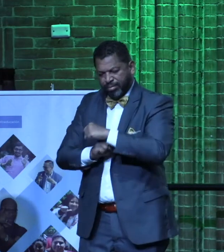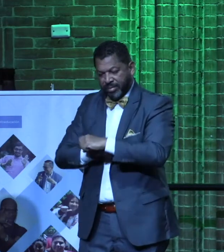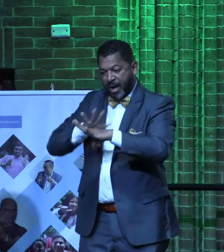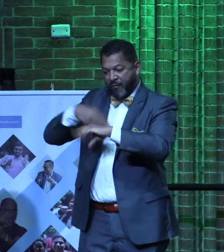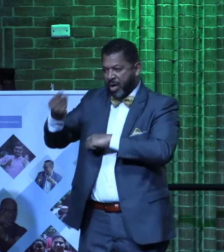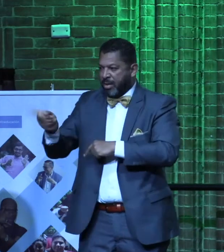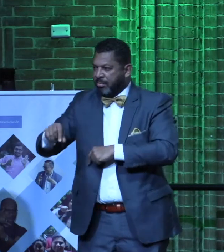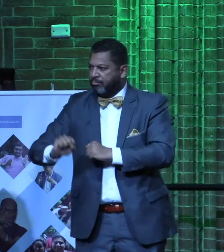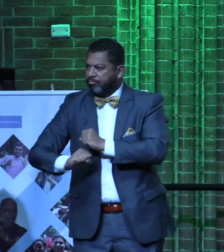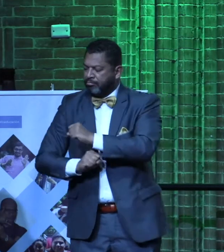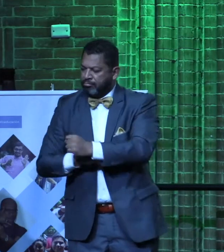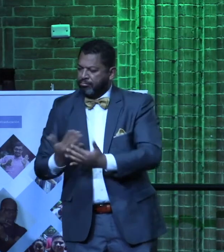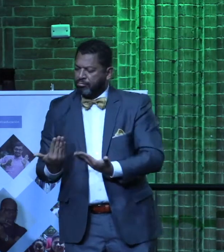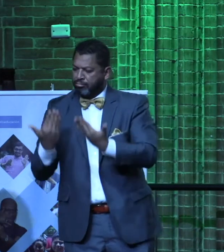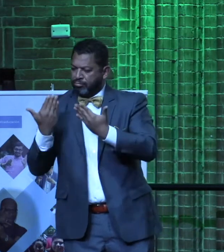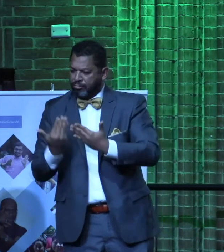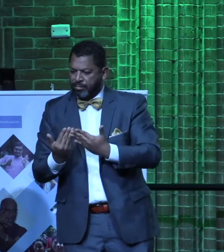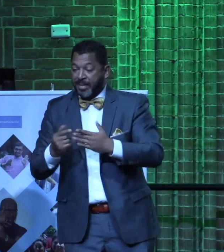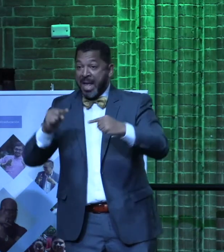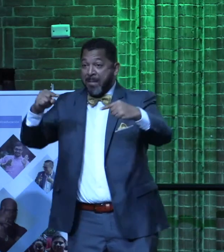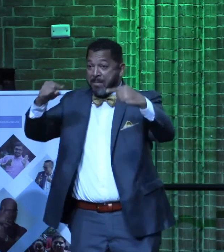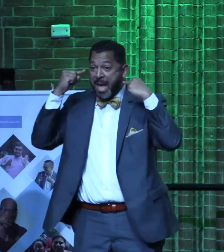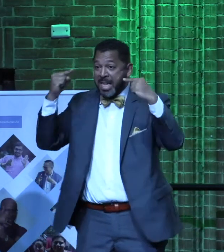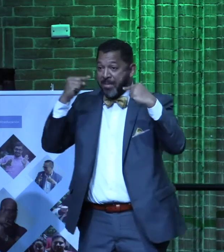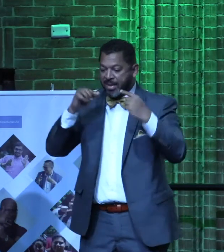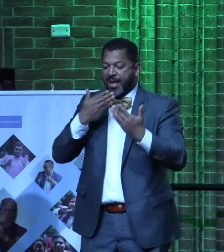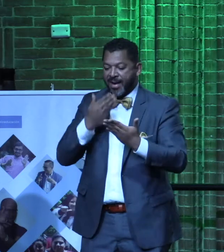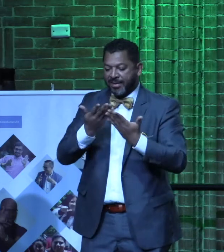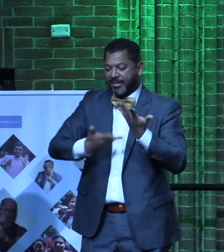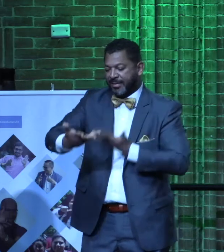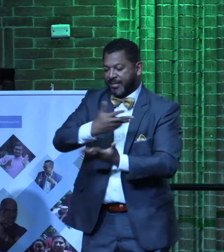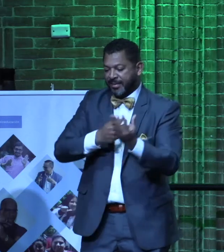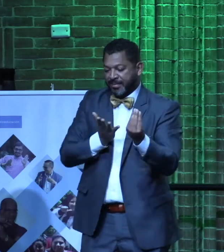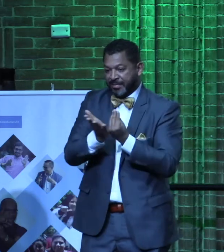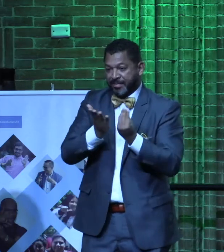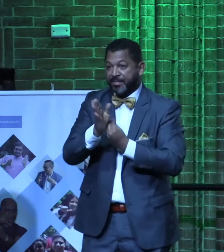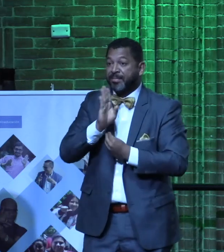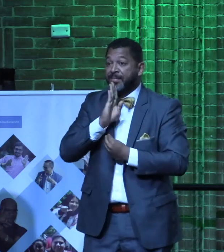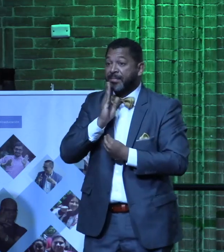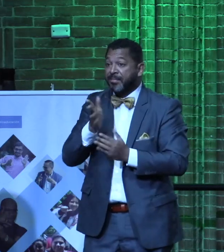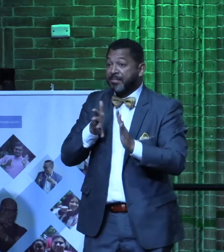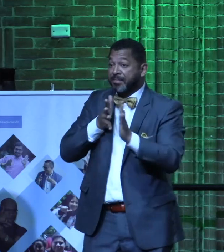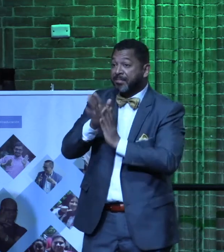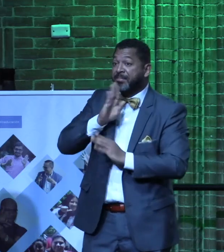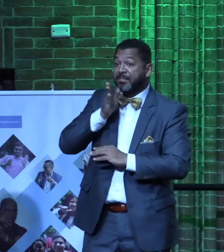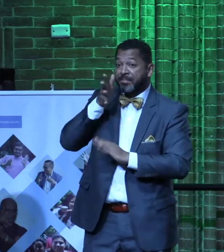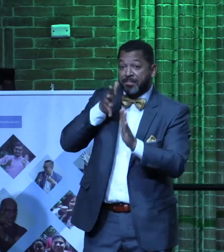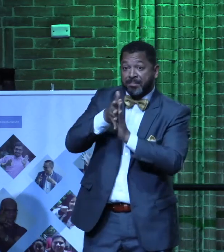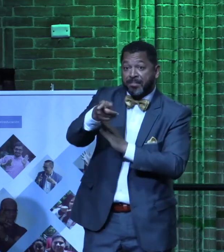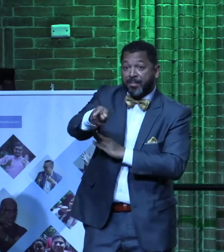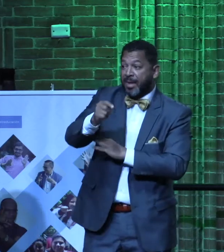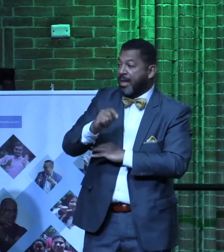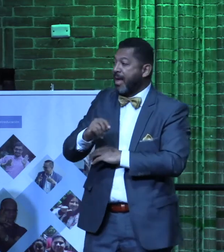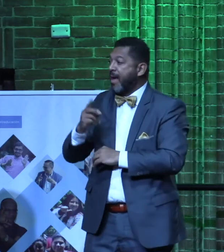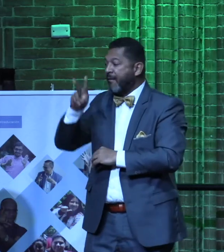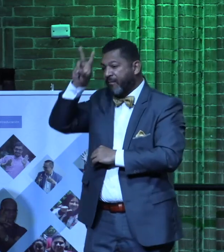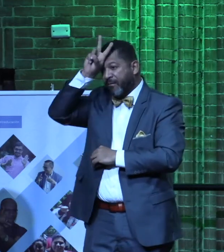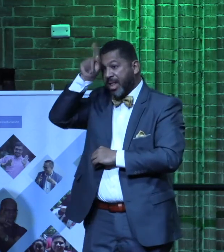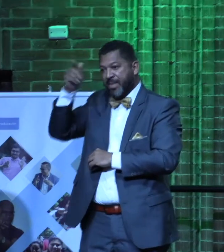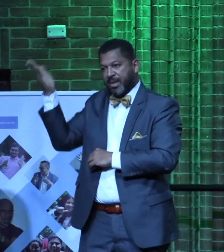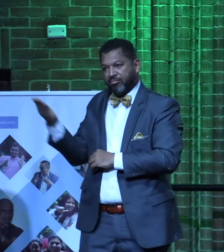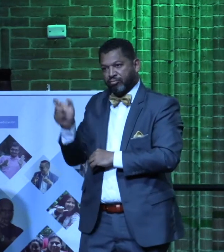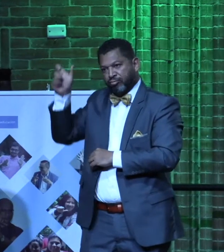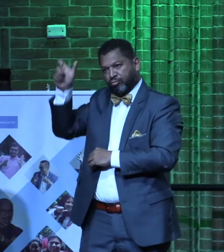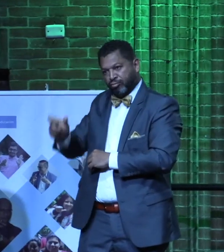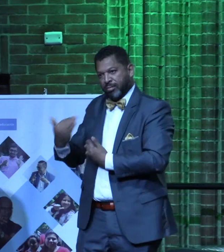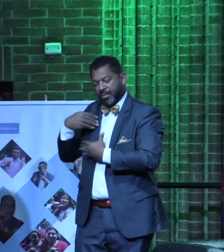externas. Y ahí nos trazamos una serie de metas, pero los resultados no los voy a presentar yo, los resultados los va a presentar Vladimir, que es un miembro del